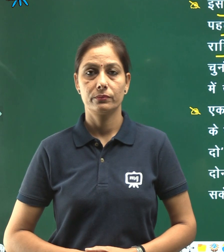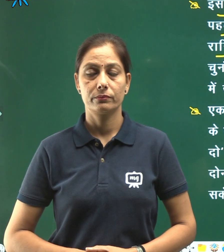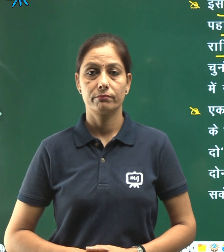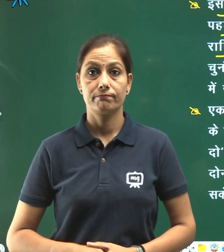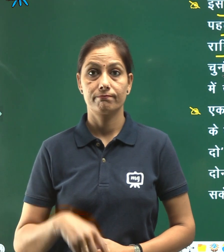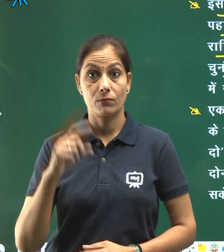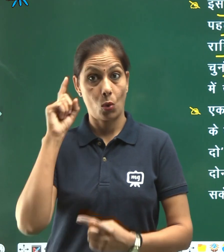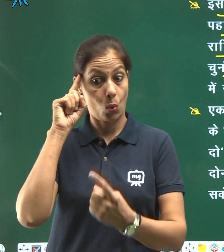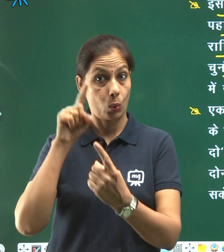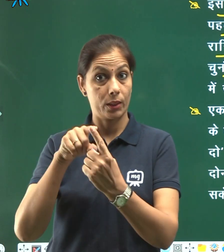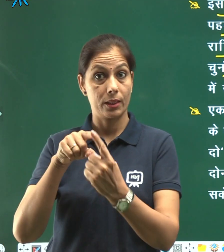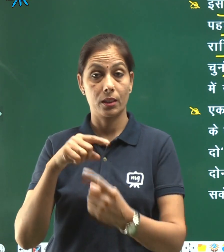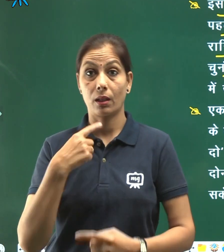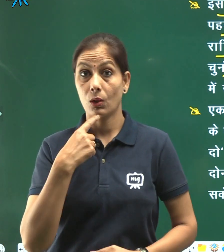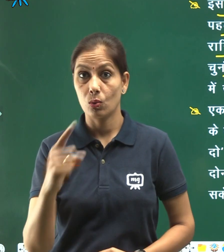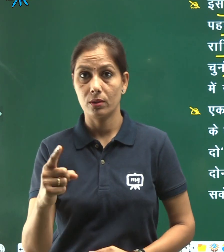चुनौती देती थी